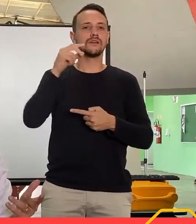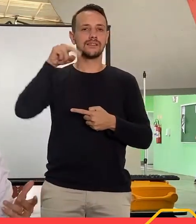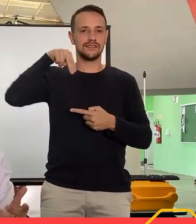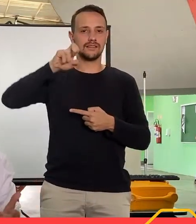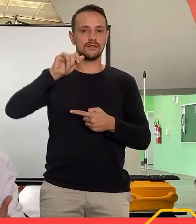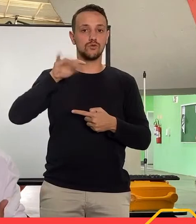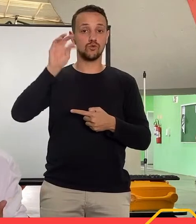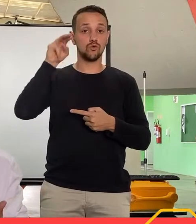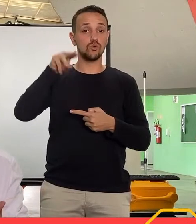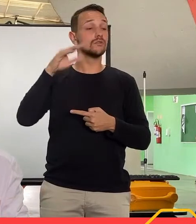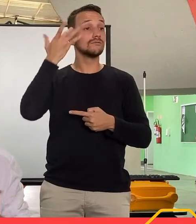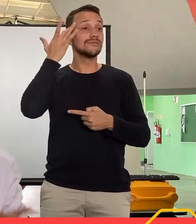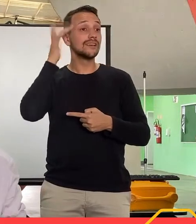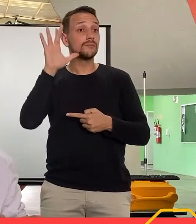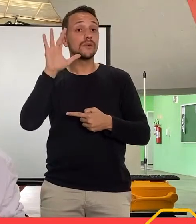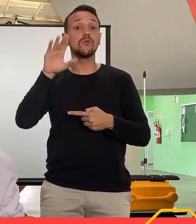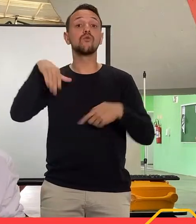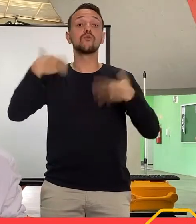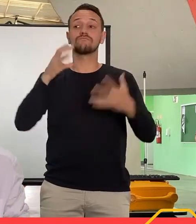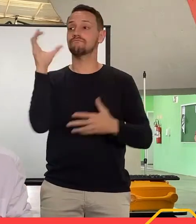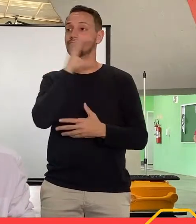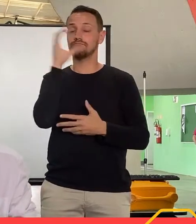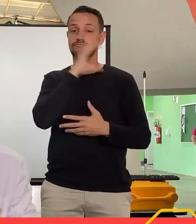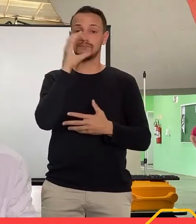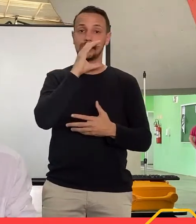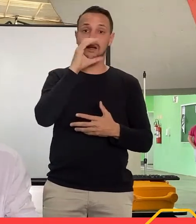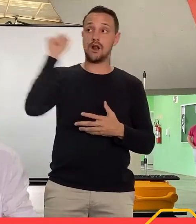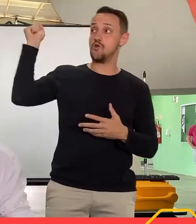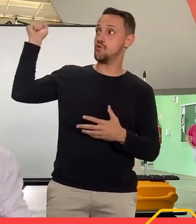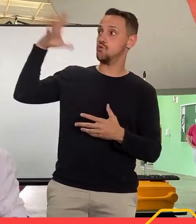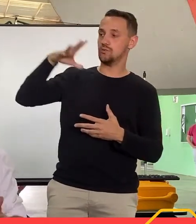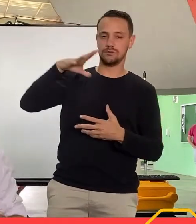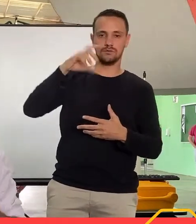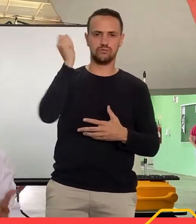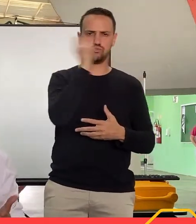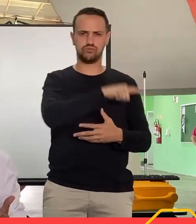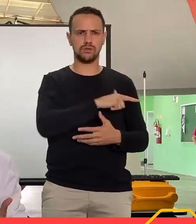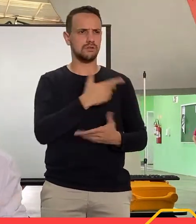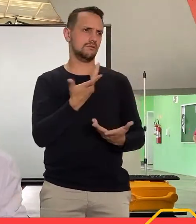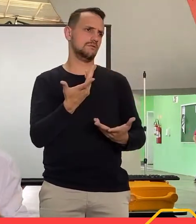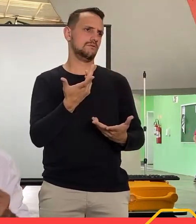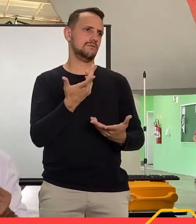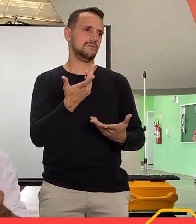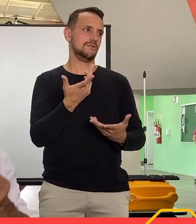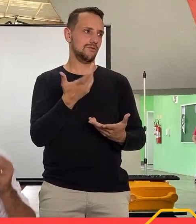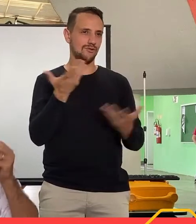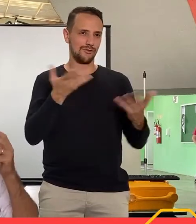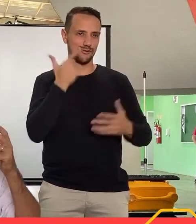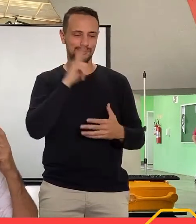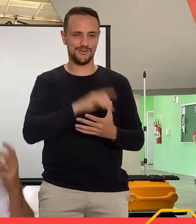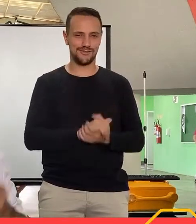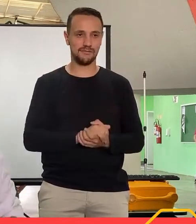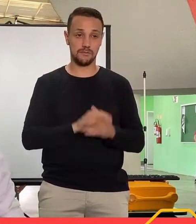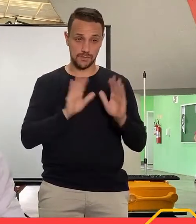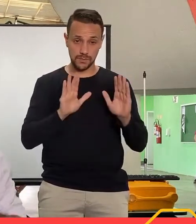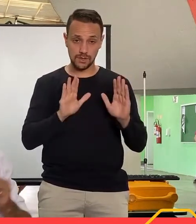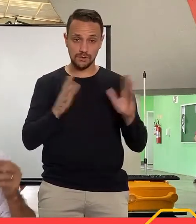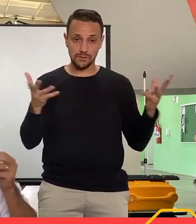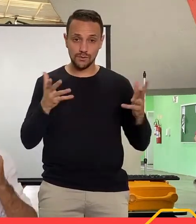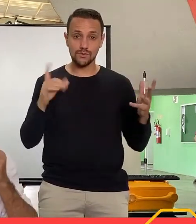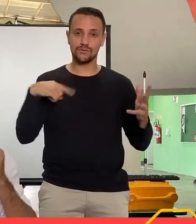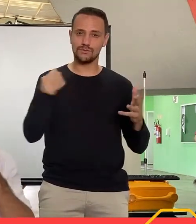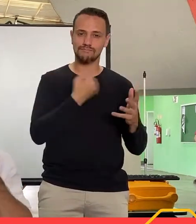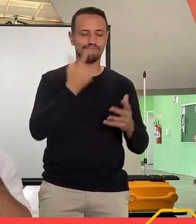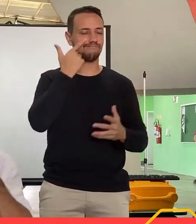Newton a velocidade da luz. E hoje a gente consegue. Aliás, hoje a gente consegue mais do que isso. A gente consegue